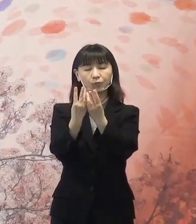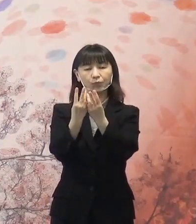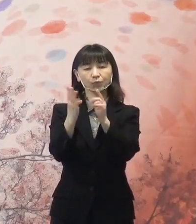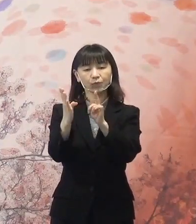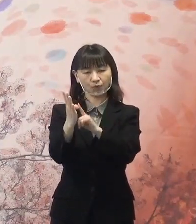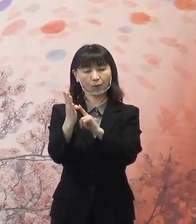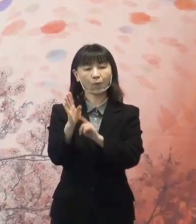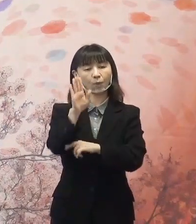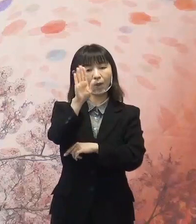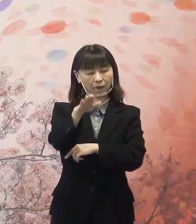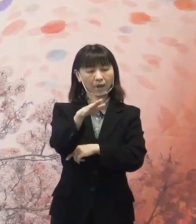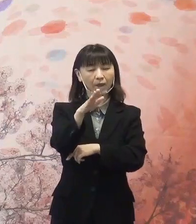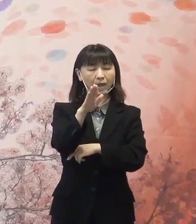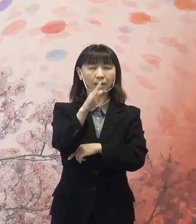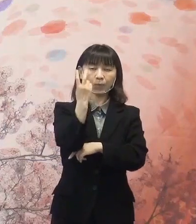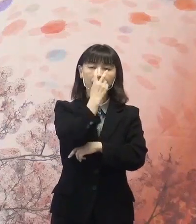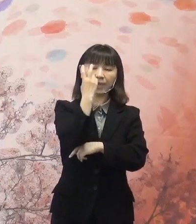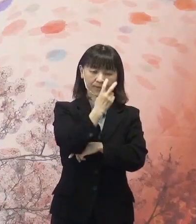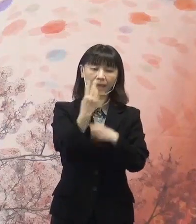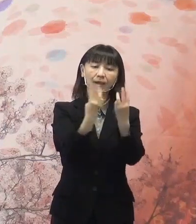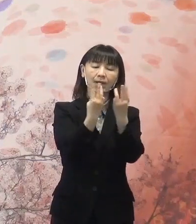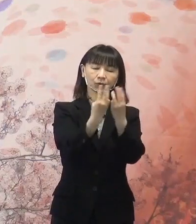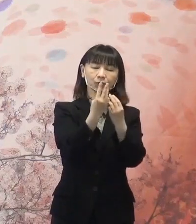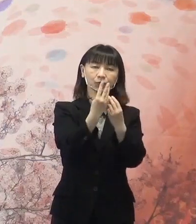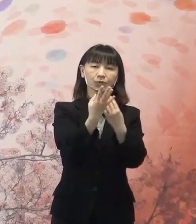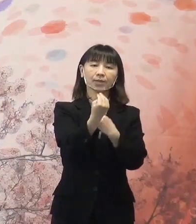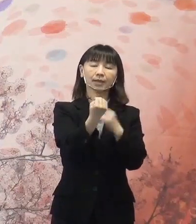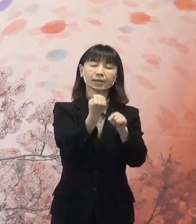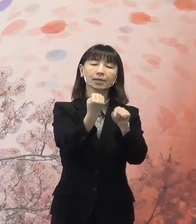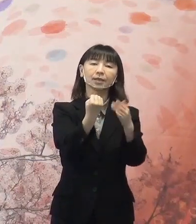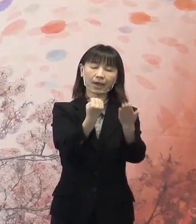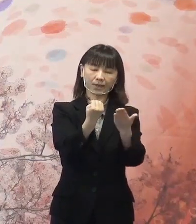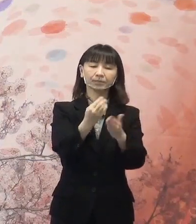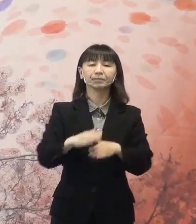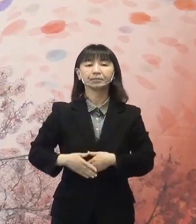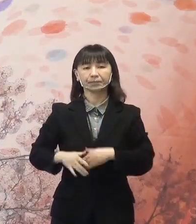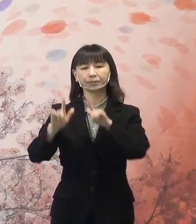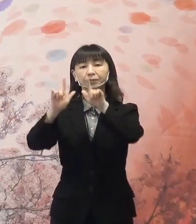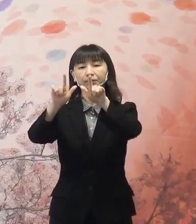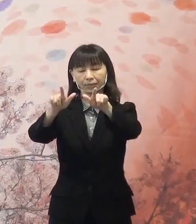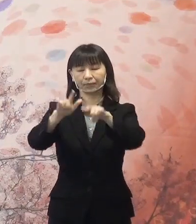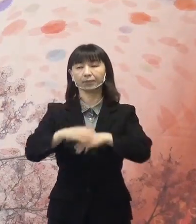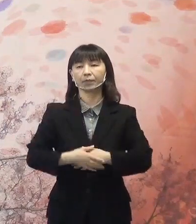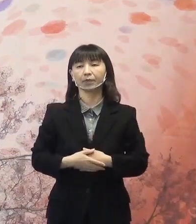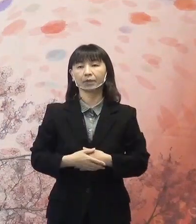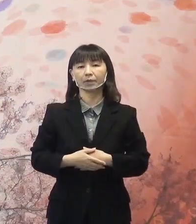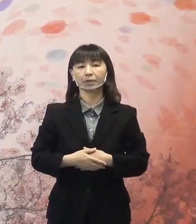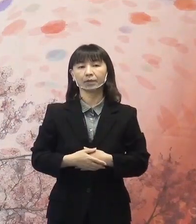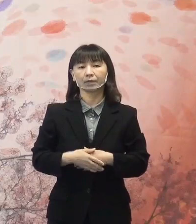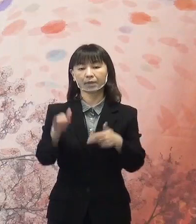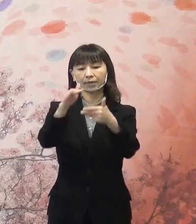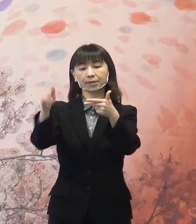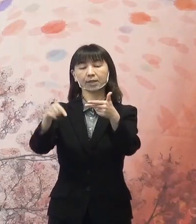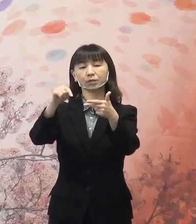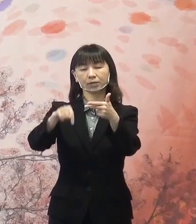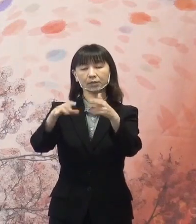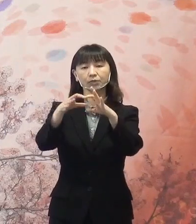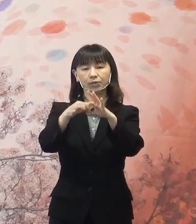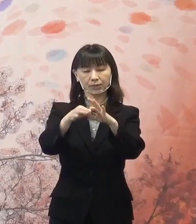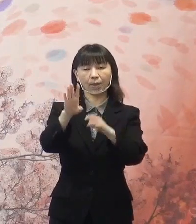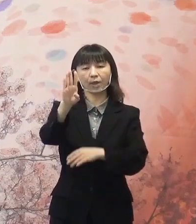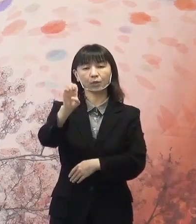の検査予定何人残っているのかということ、 はい、そうですね、はい、当該施設については検査